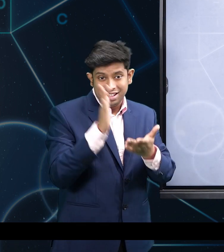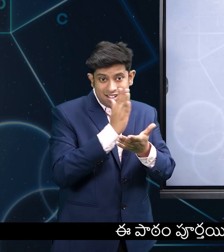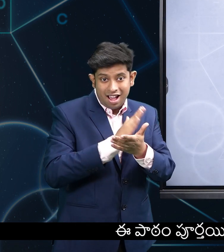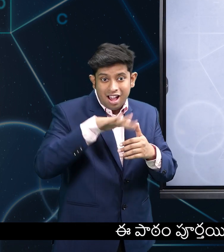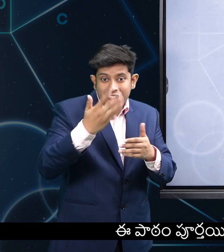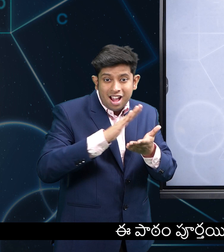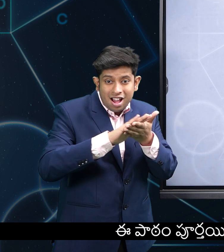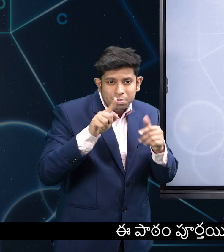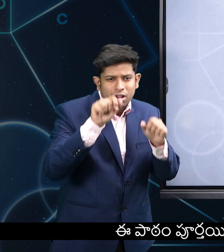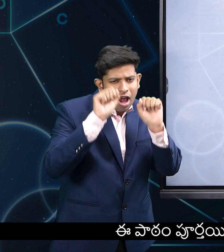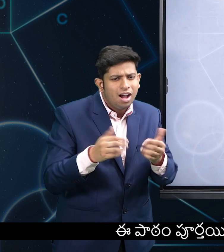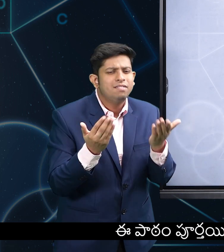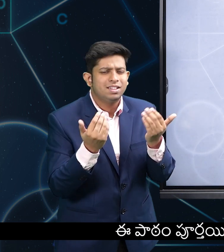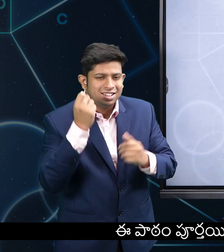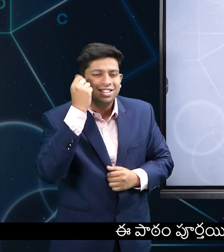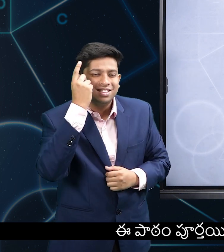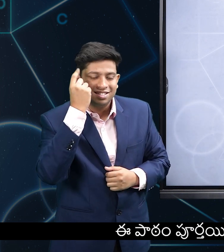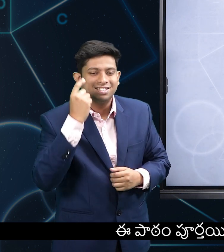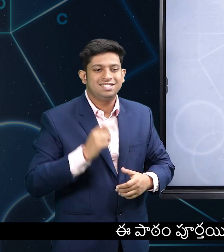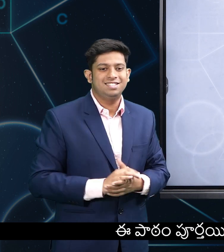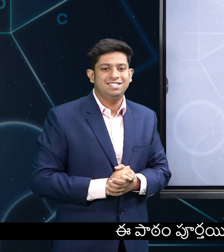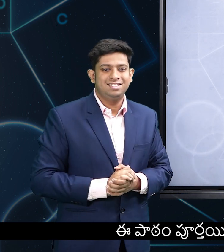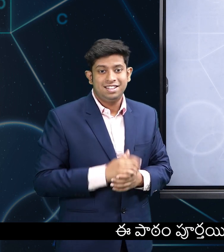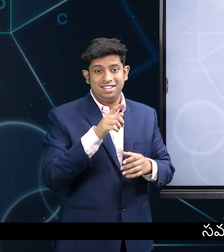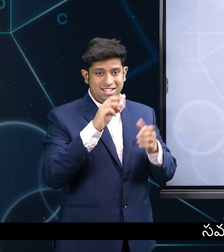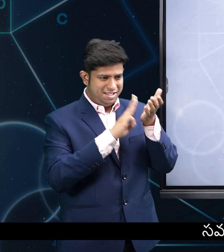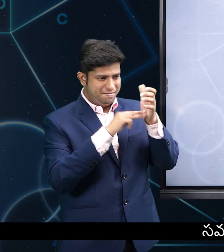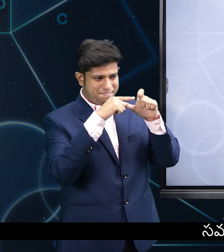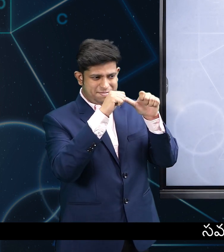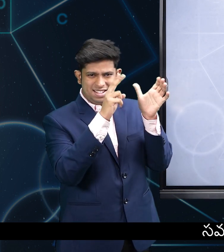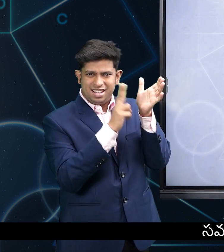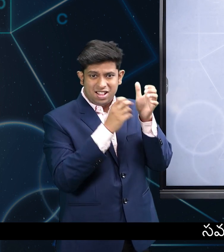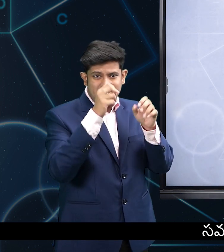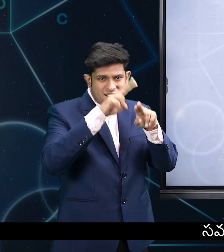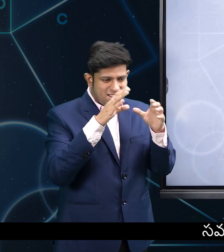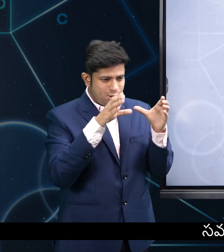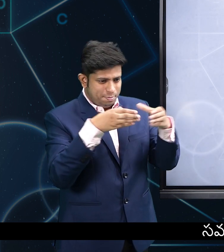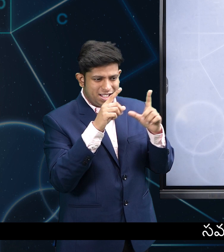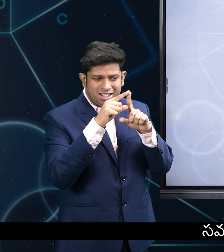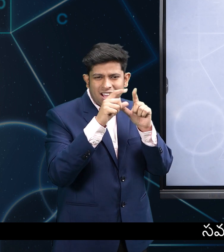ఈ పాఠం పూర్తయిన తరువాత మీరు అర్థం చేసుకోగలరు. సమూహ డేటా యొక్క మీన్,